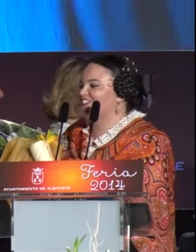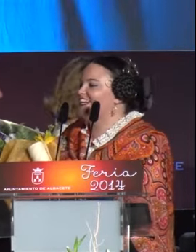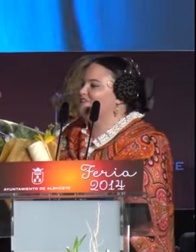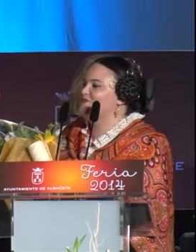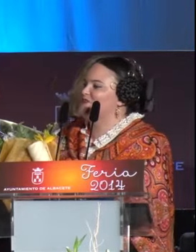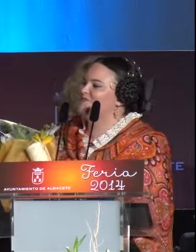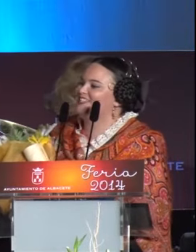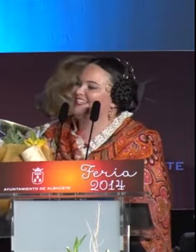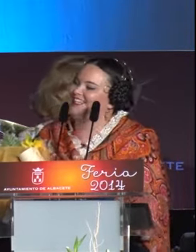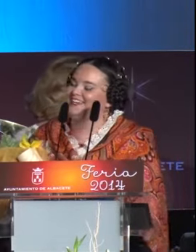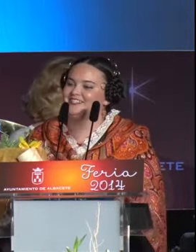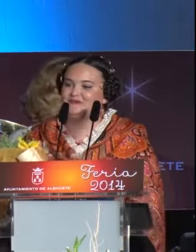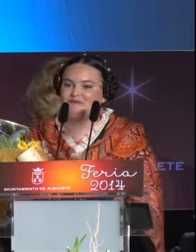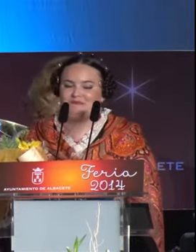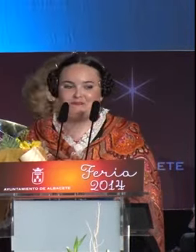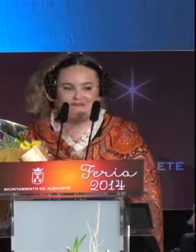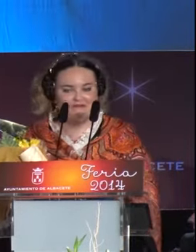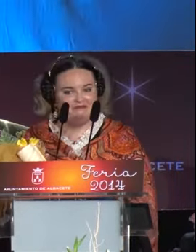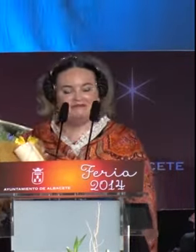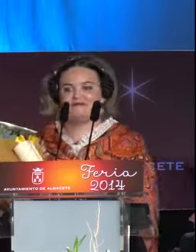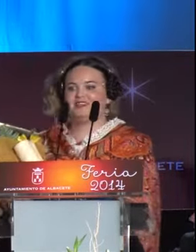nos ha aconsejado muy bien. Muchas gracias.